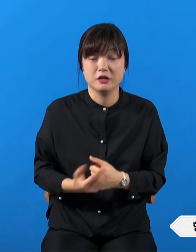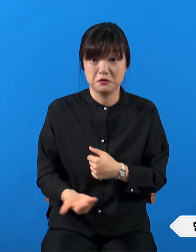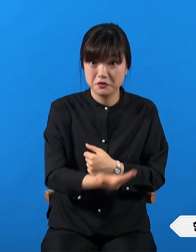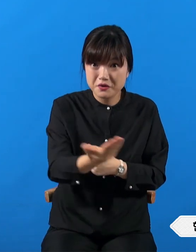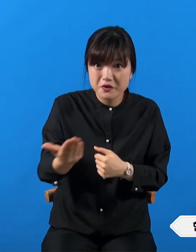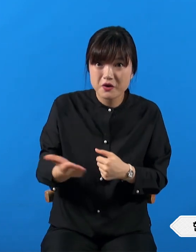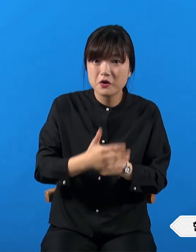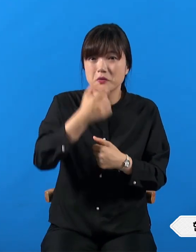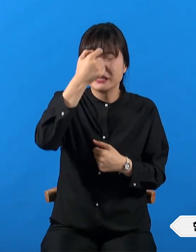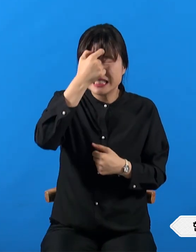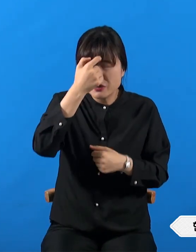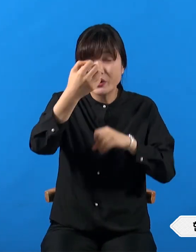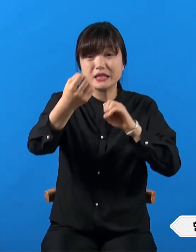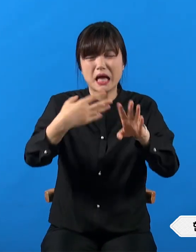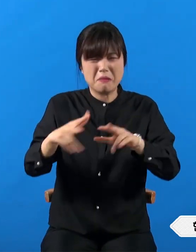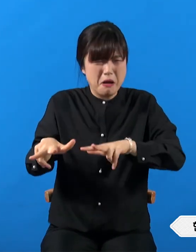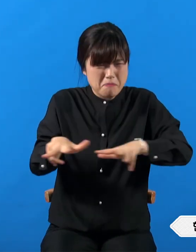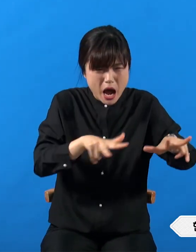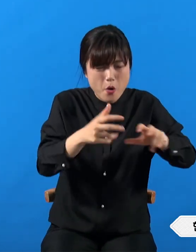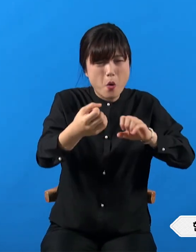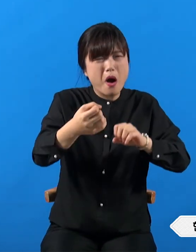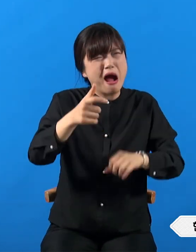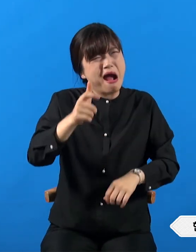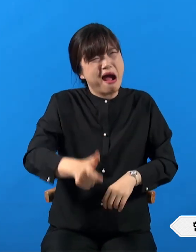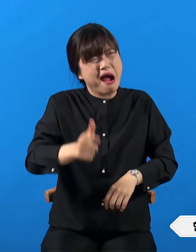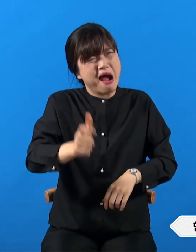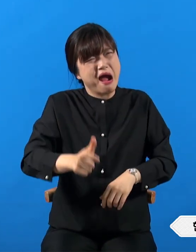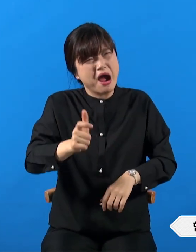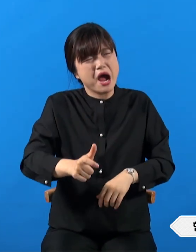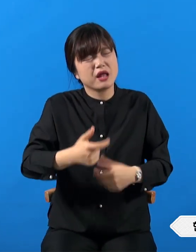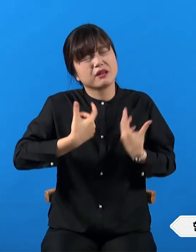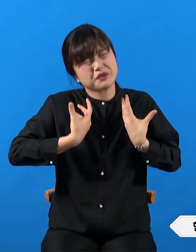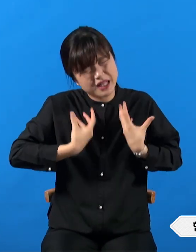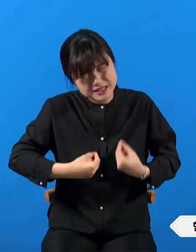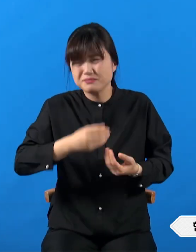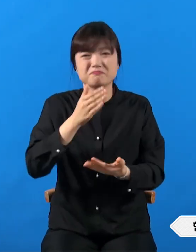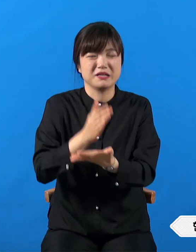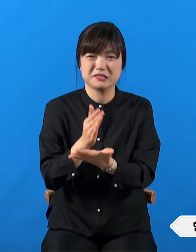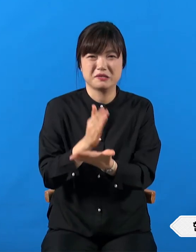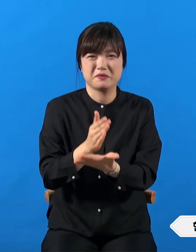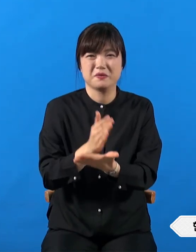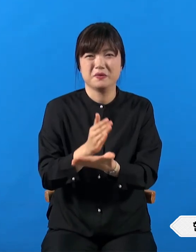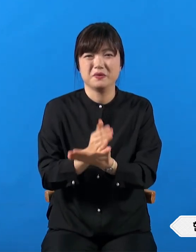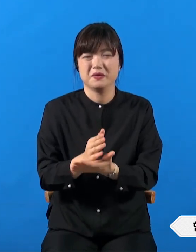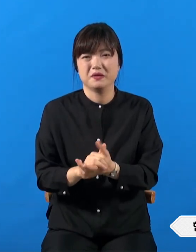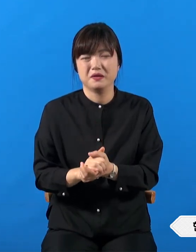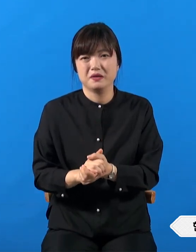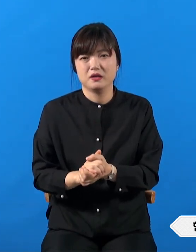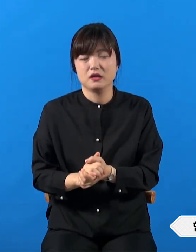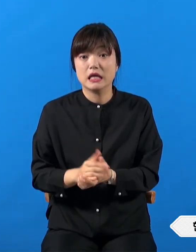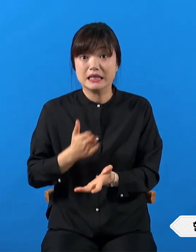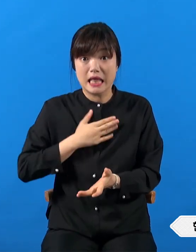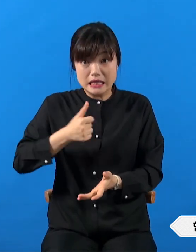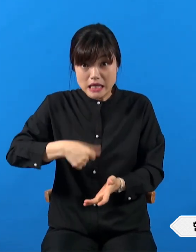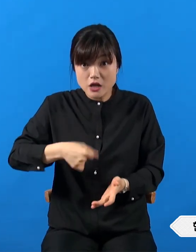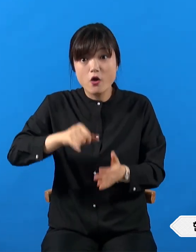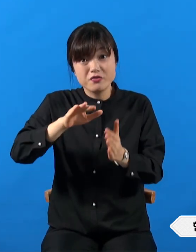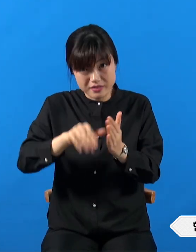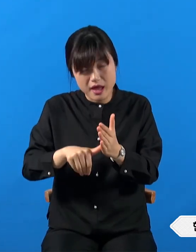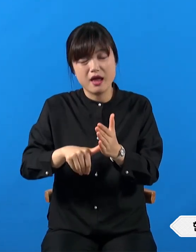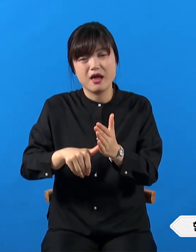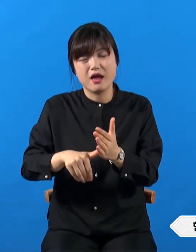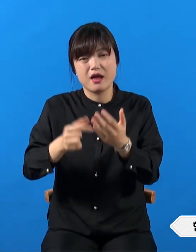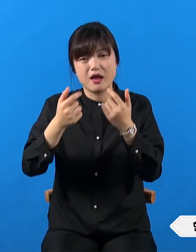여러분, 기도의 응답이 당장 나타나지 않는다고 낙심하지 마시기를 바랍니다. 내 자식